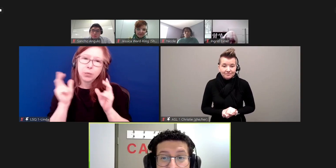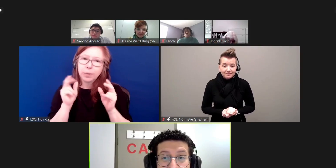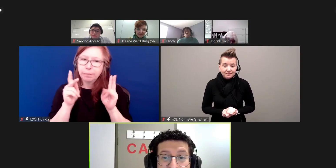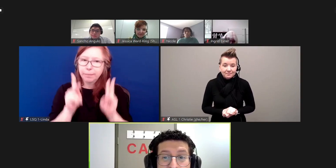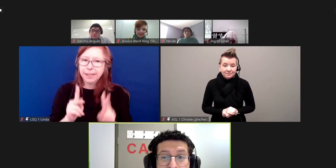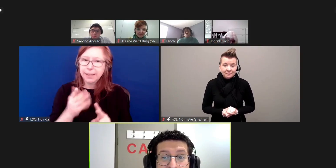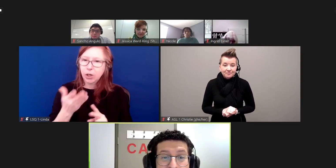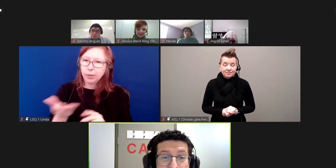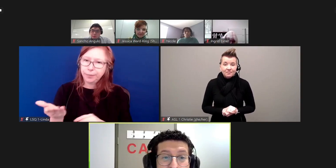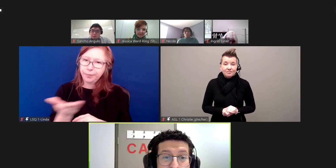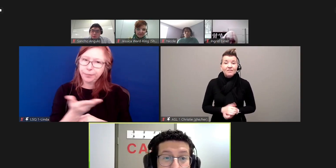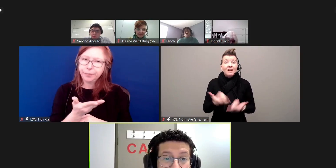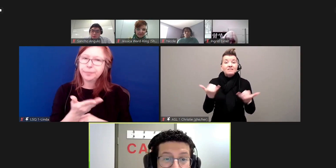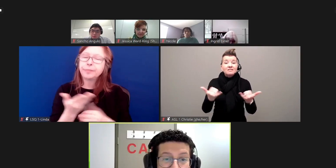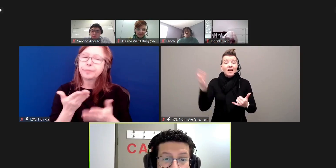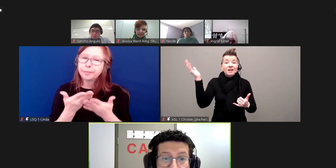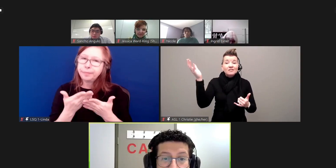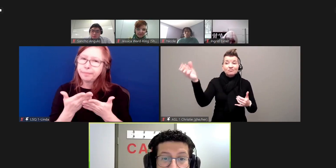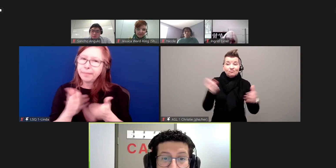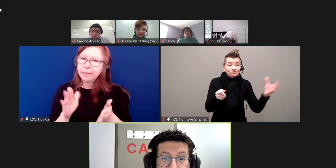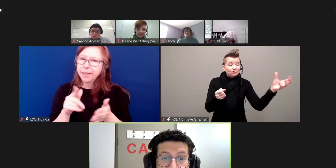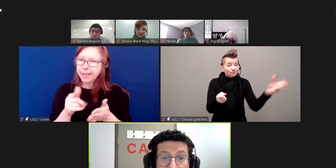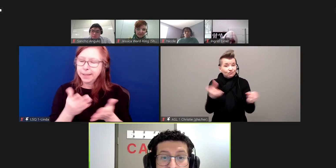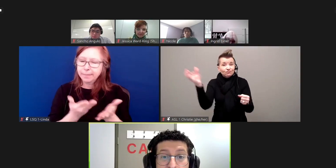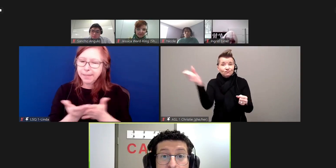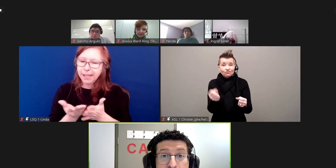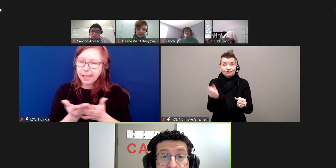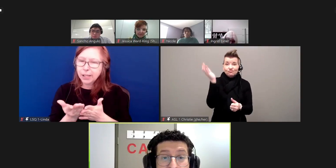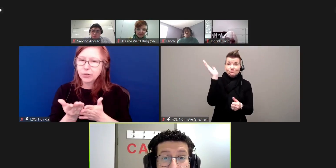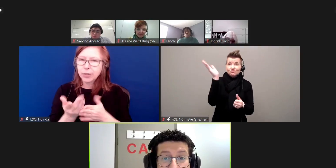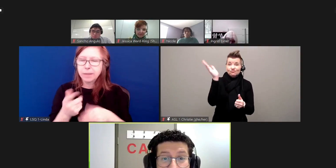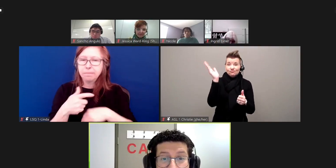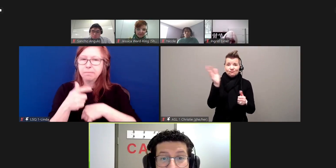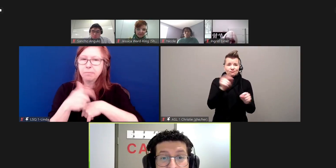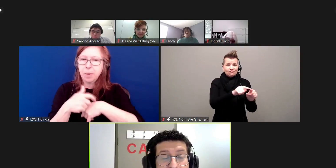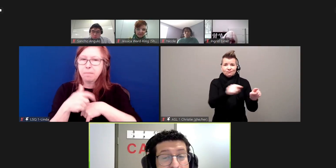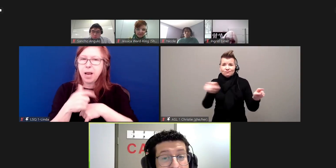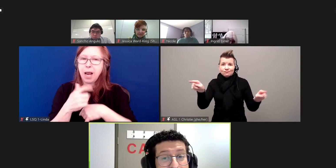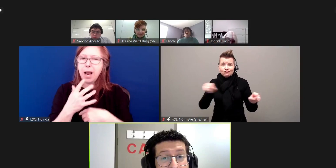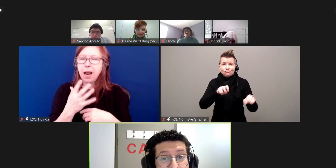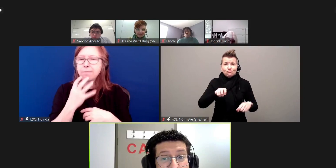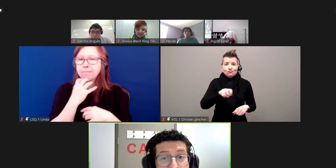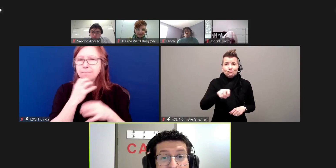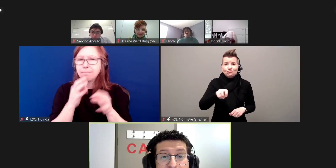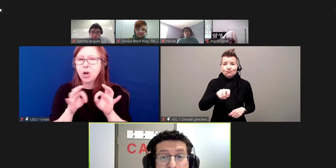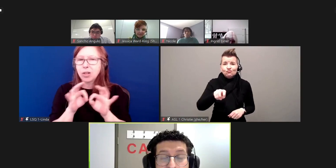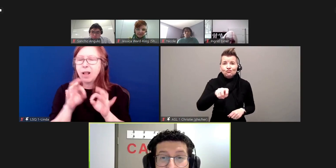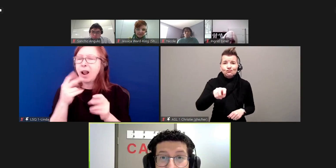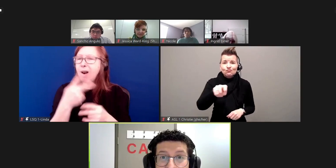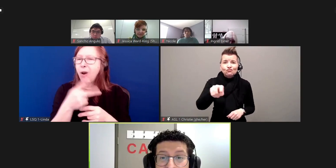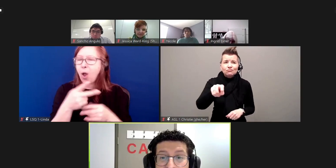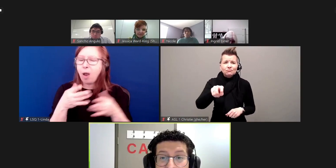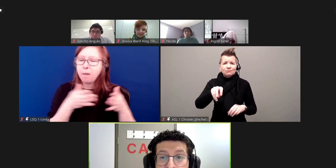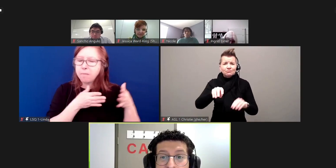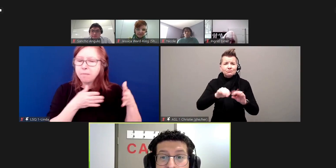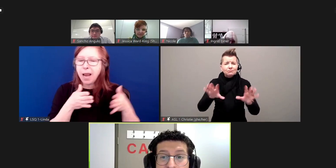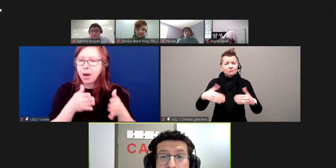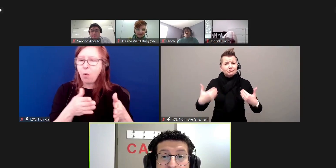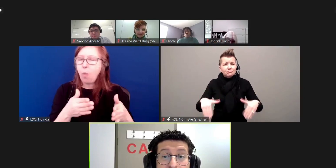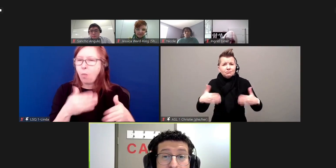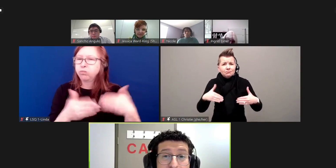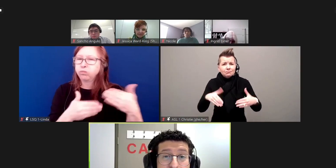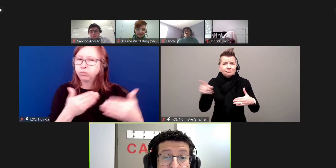sont prêtes à partager des moments cruciaux de leur propre parcours qui mettent